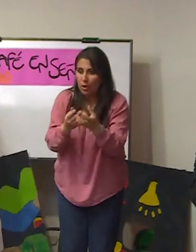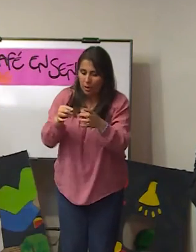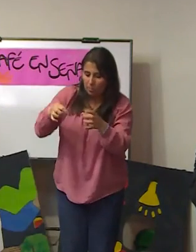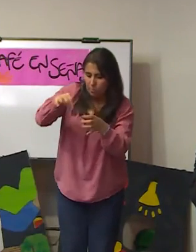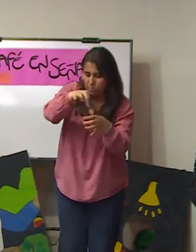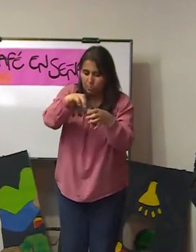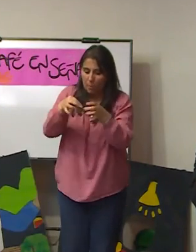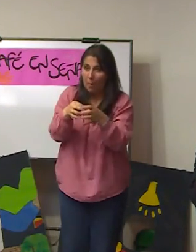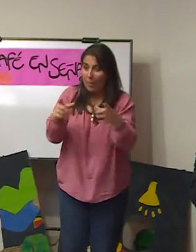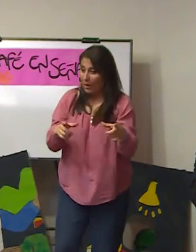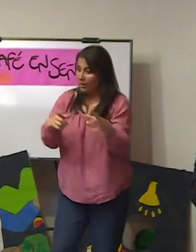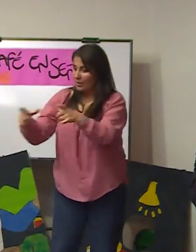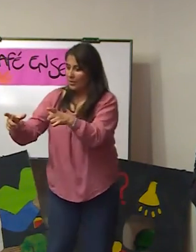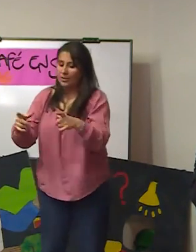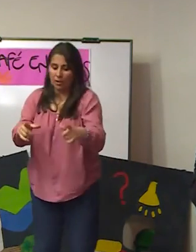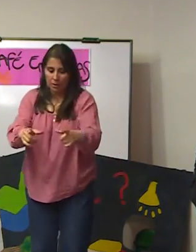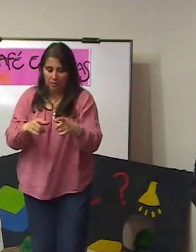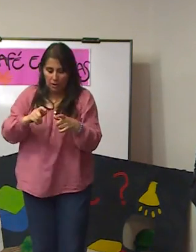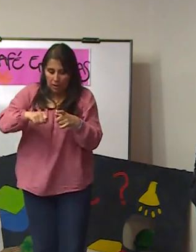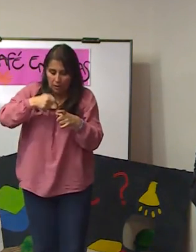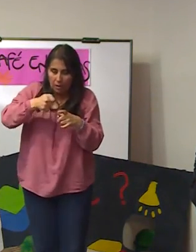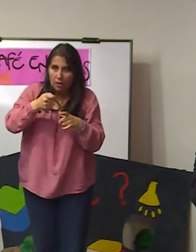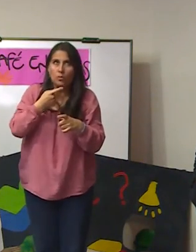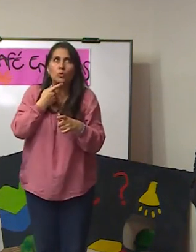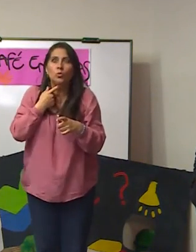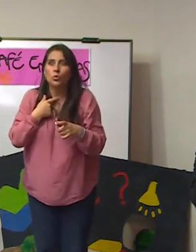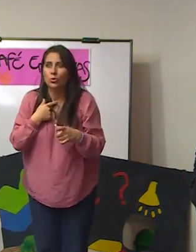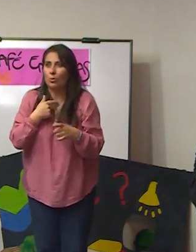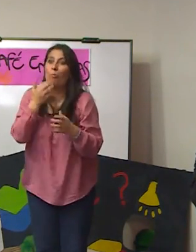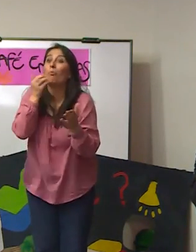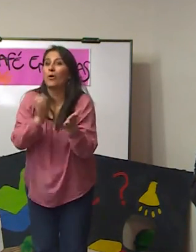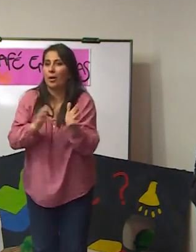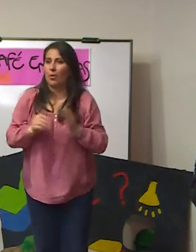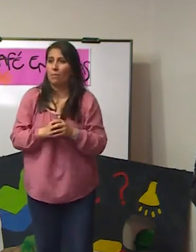Si digamos, esa es una persona que nunca ha comido, por ejemplo, camarones,